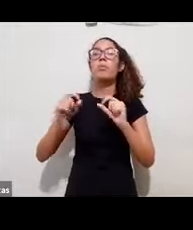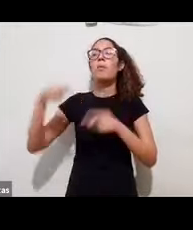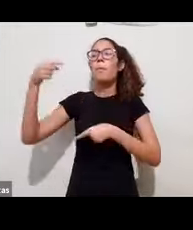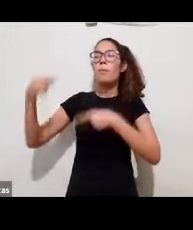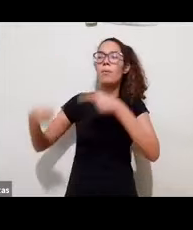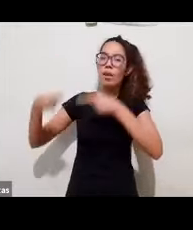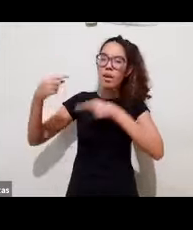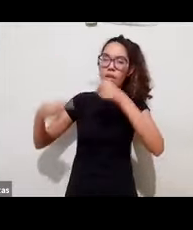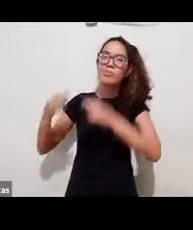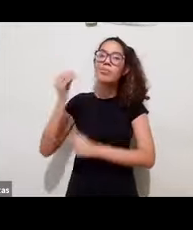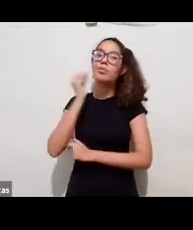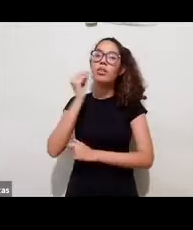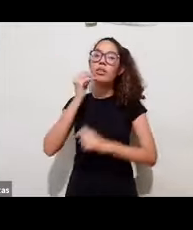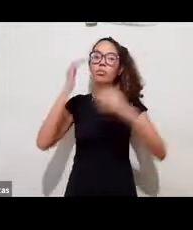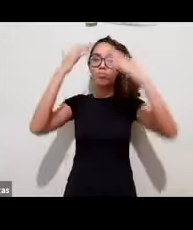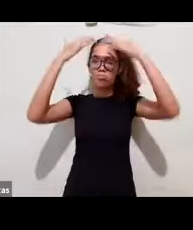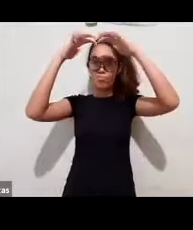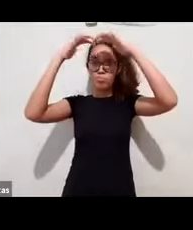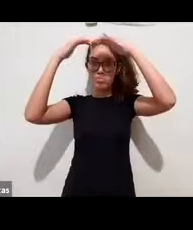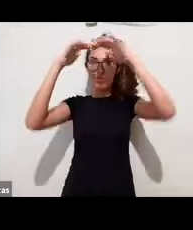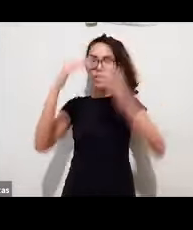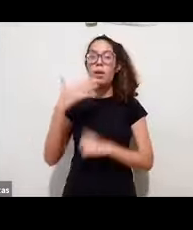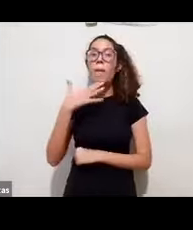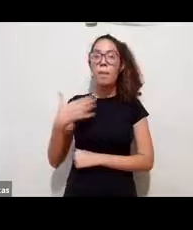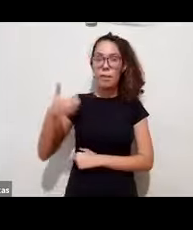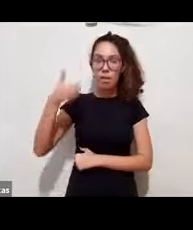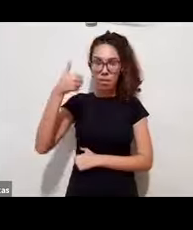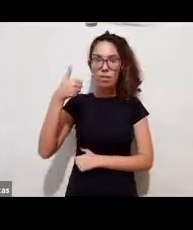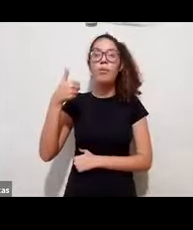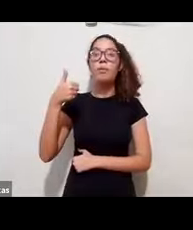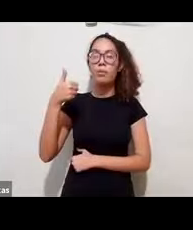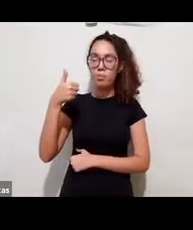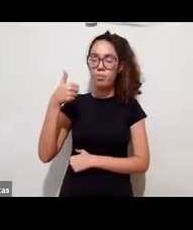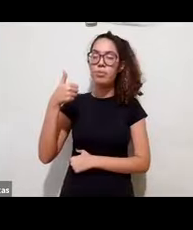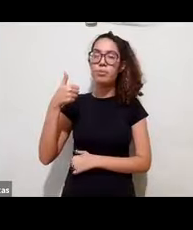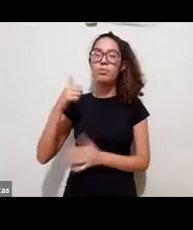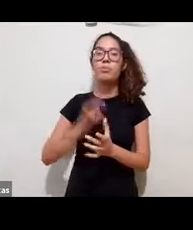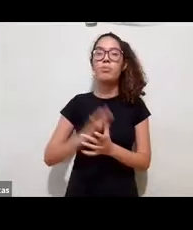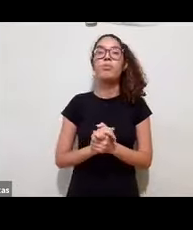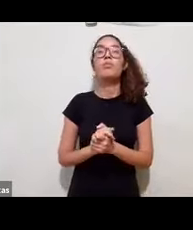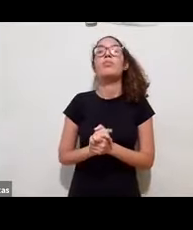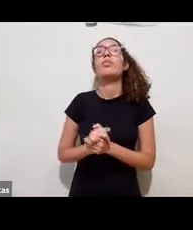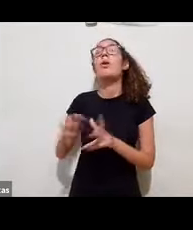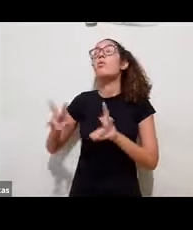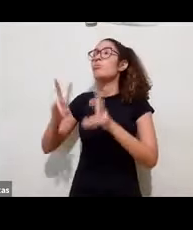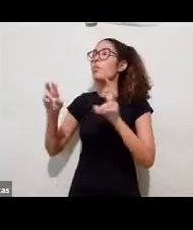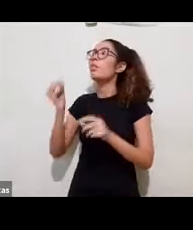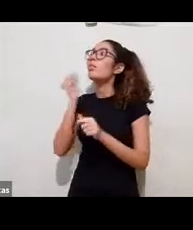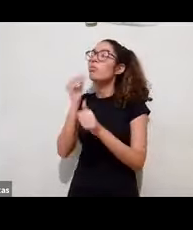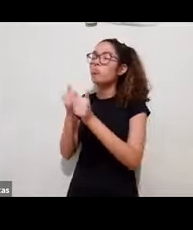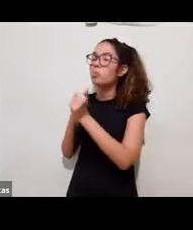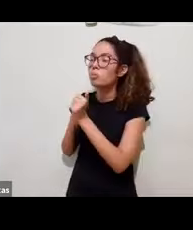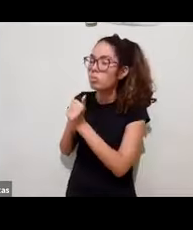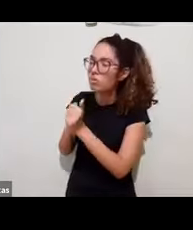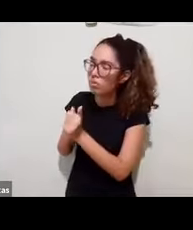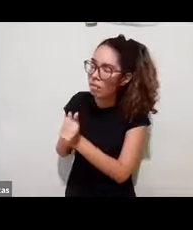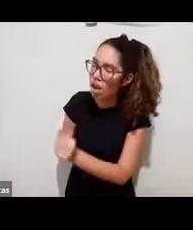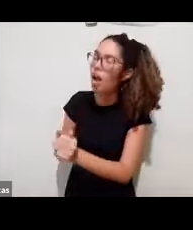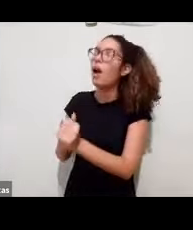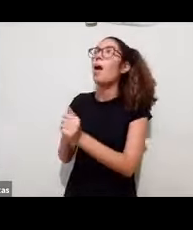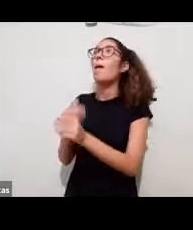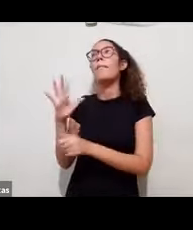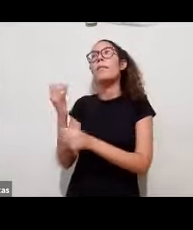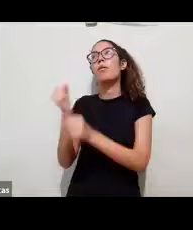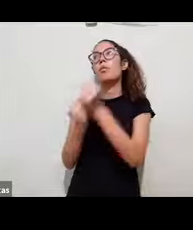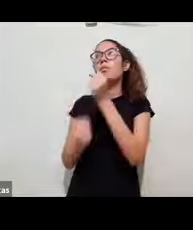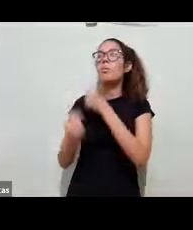traz críticas em relação ao atual modelo de política de saúde mental. A gente vem acompanhando desde 2006, 2016,